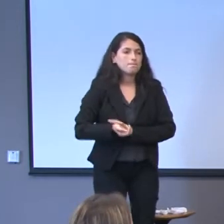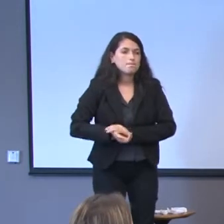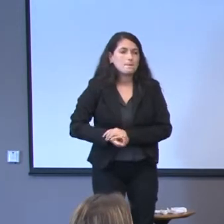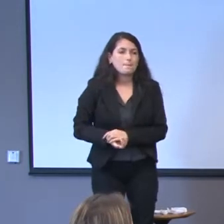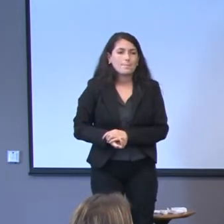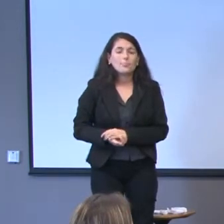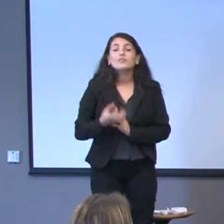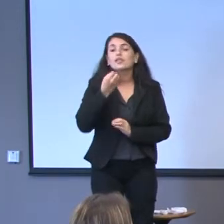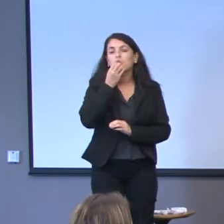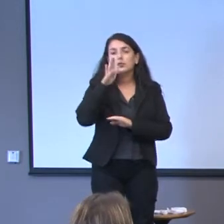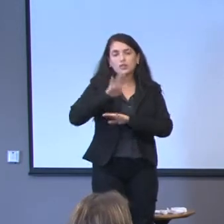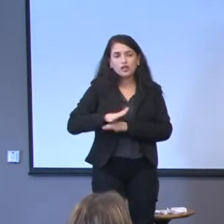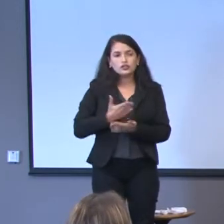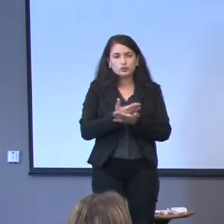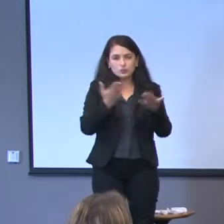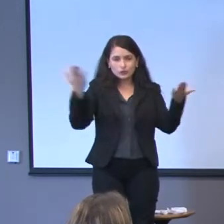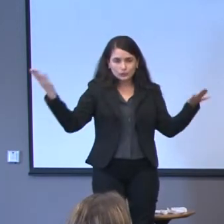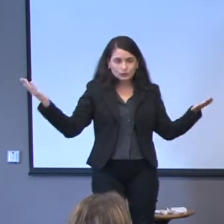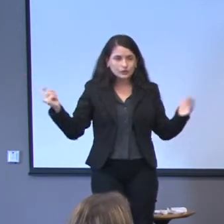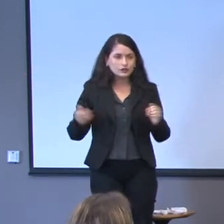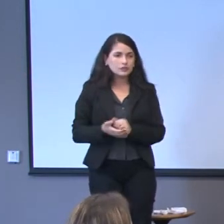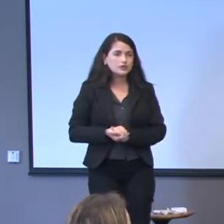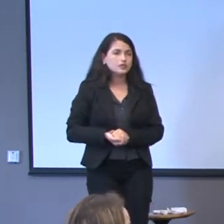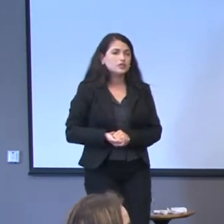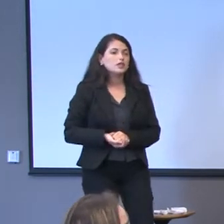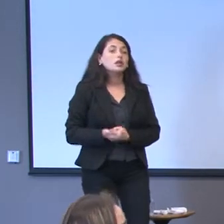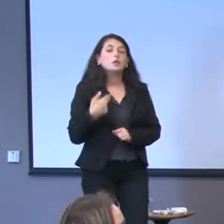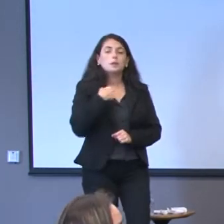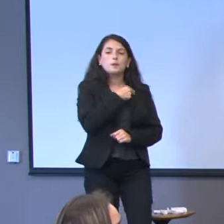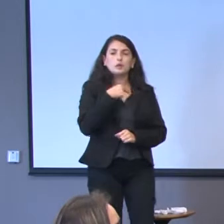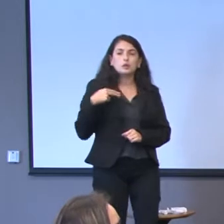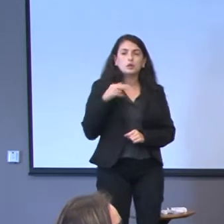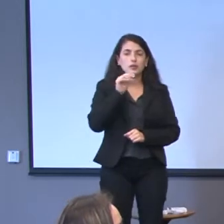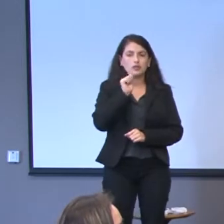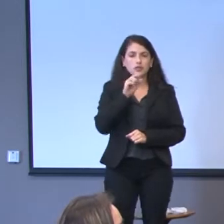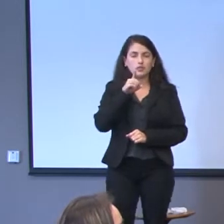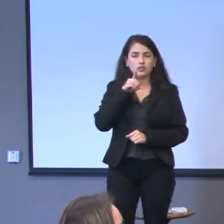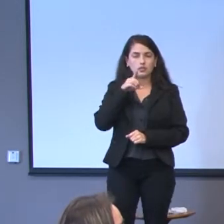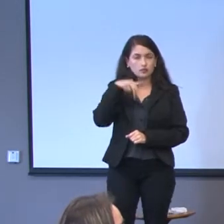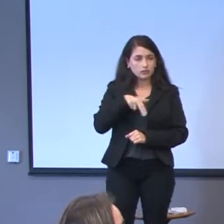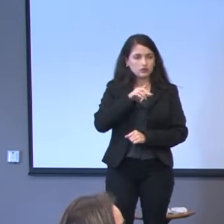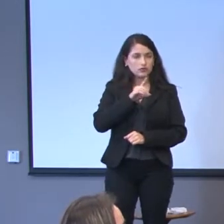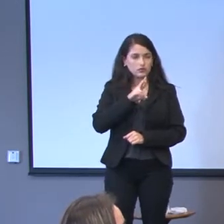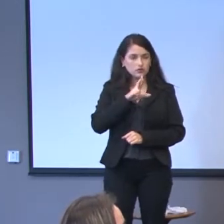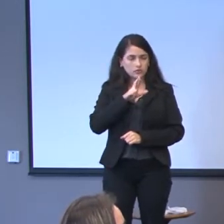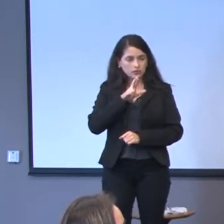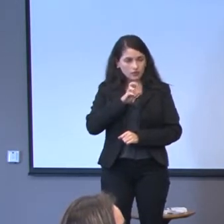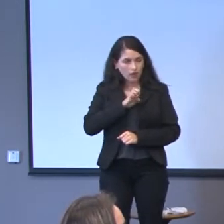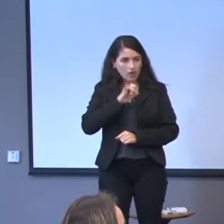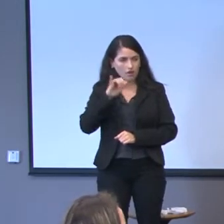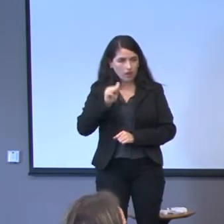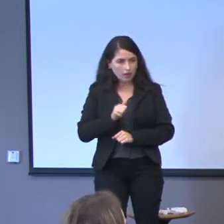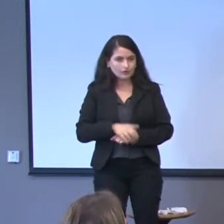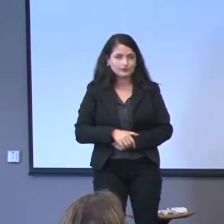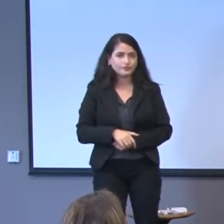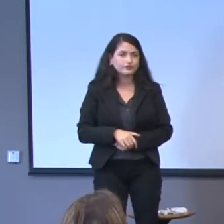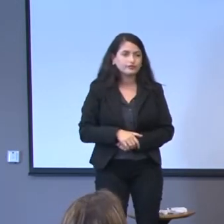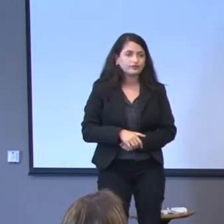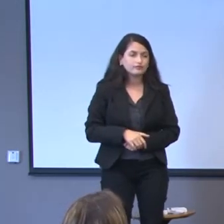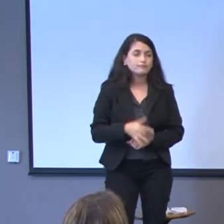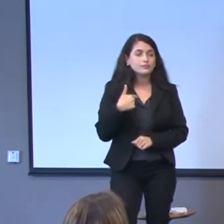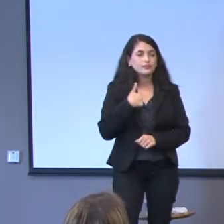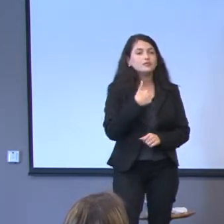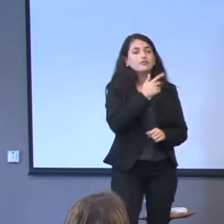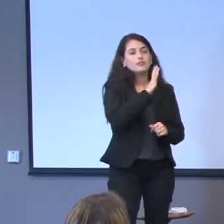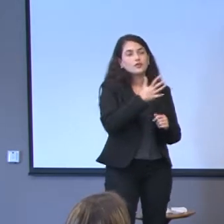Boa tarde a todos. Meu nome é Andréa. Eu compartilho uma particularidade aqui com o Jairo. Eu também